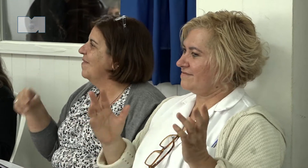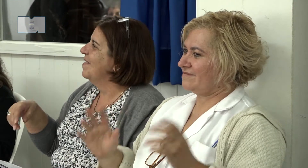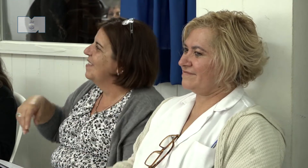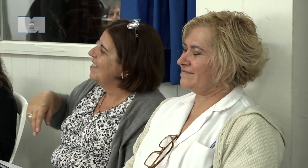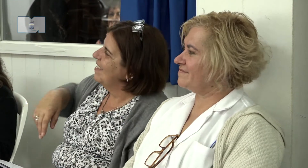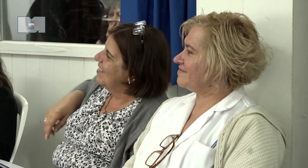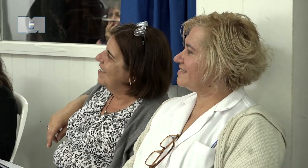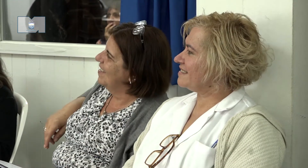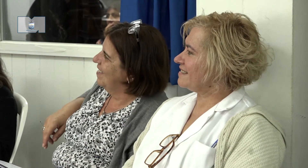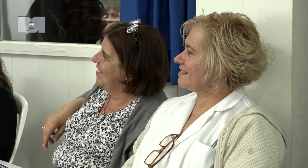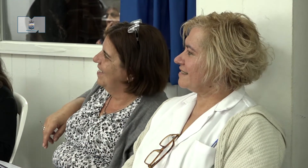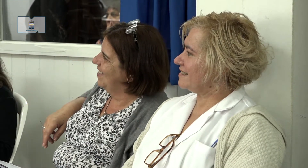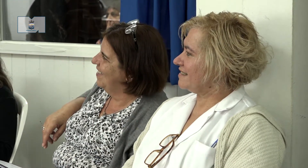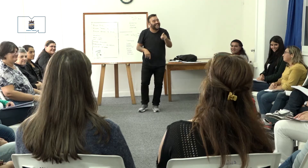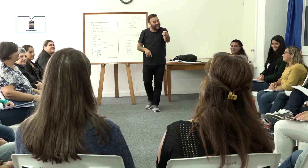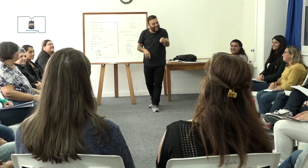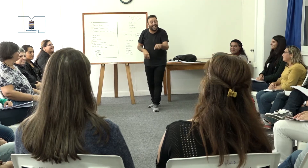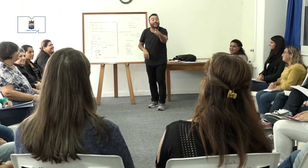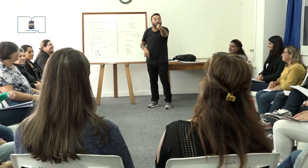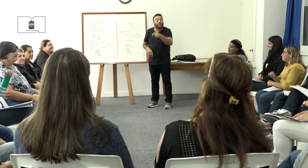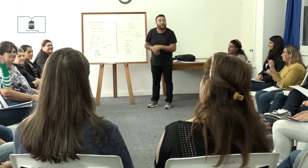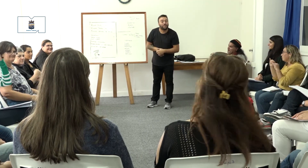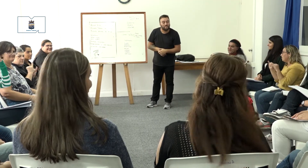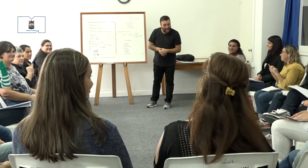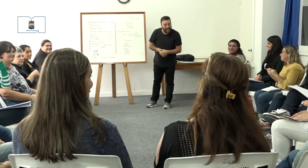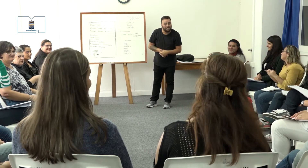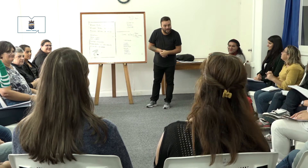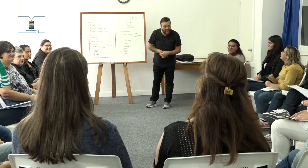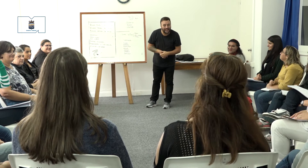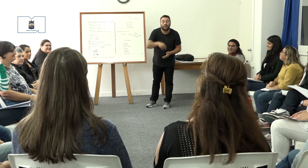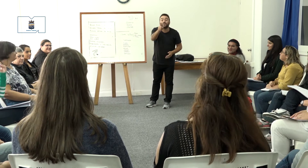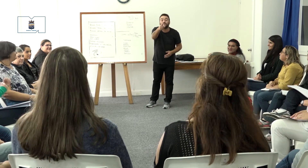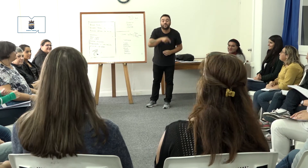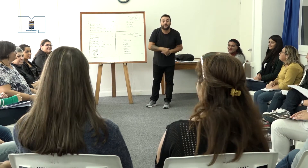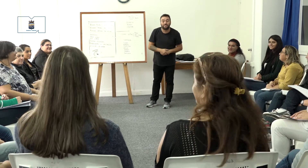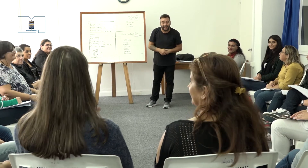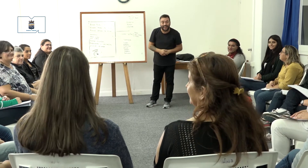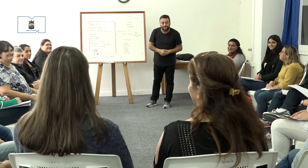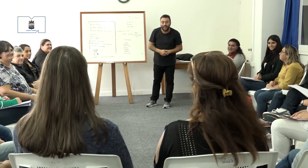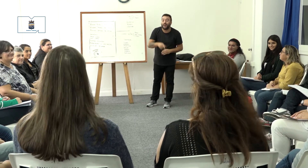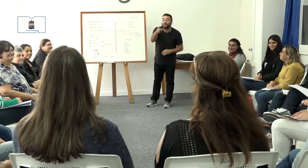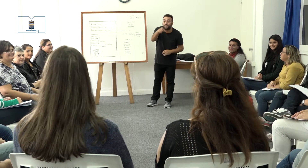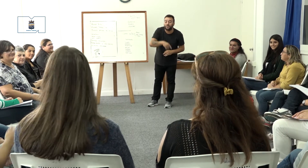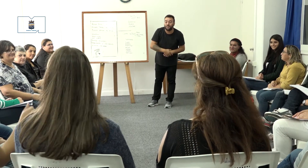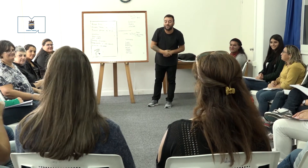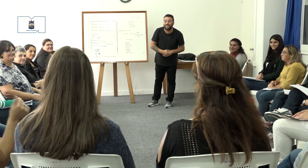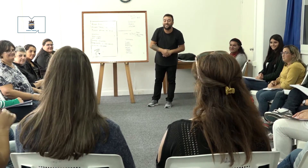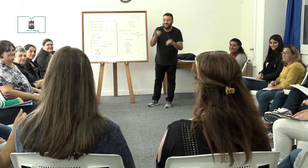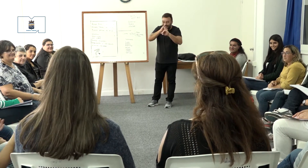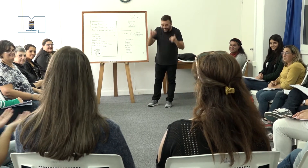que era sensibilización y concientización y herramientas laborales, pero laborales para los docentes,